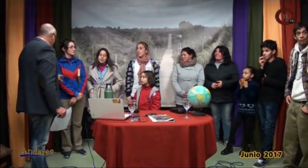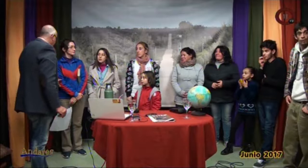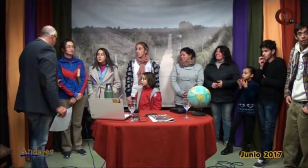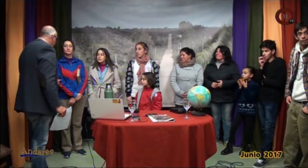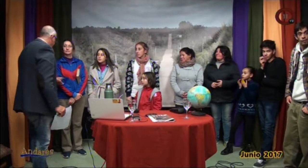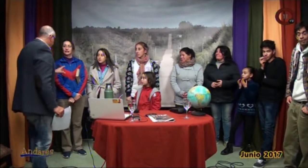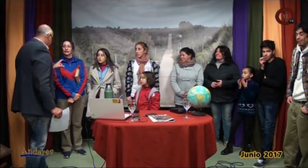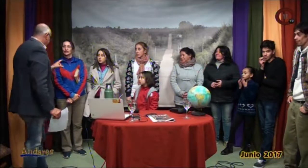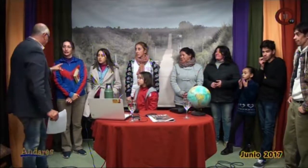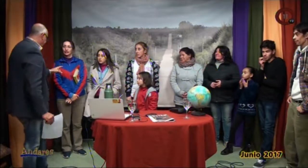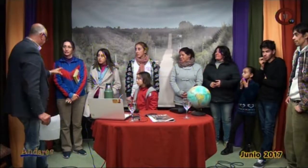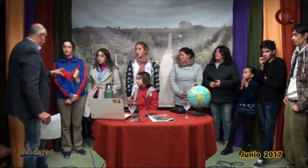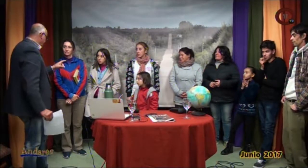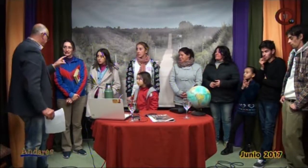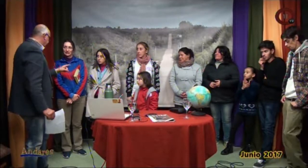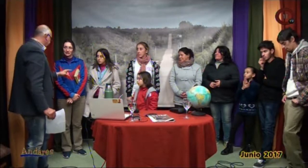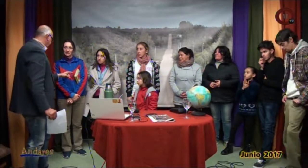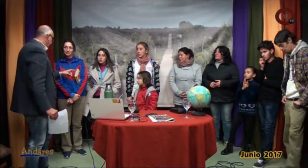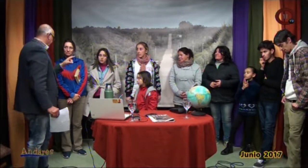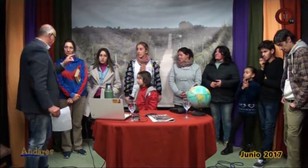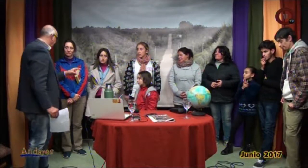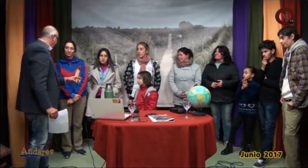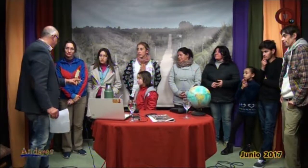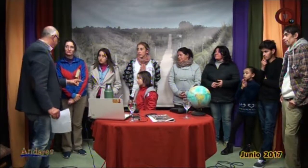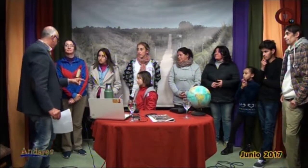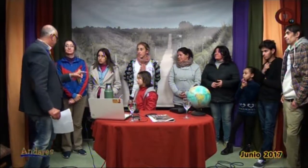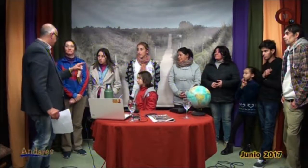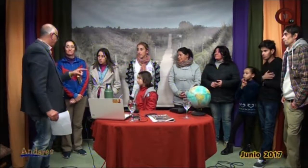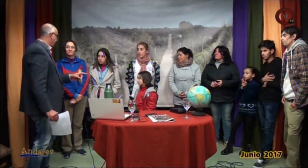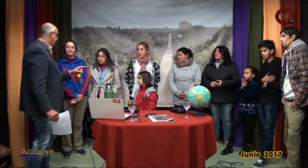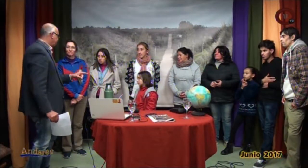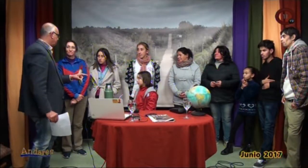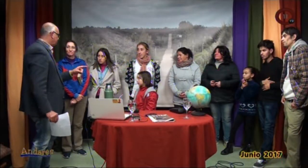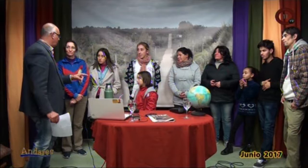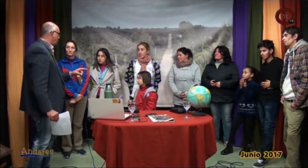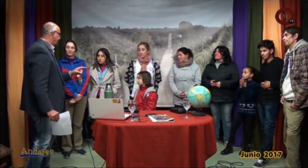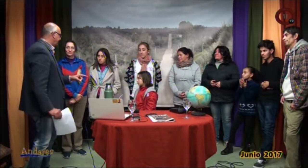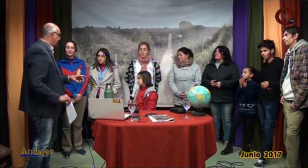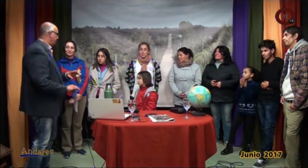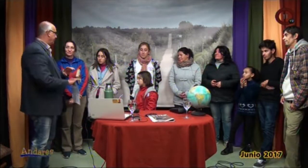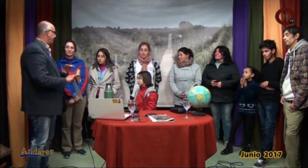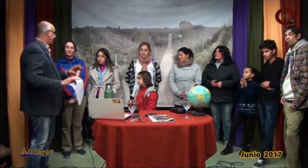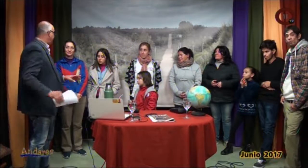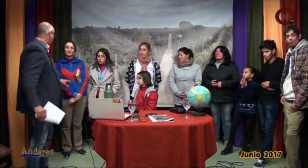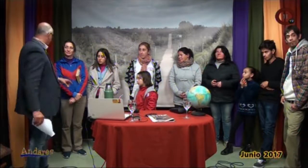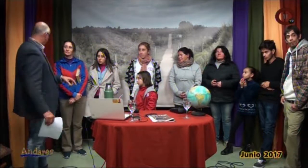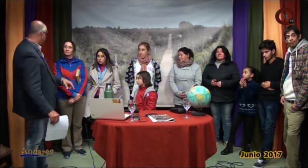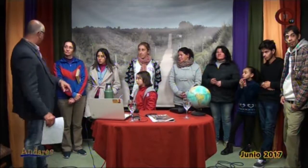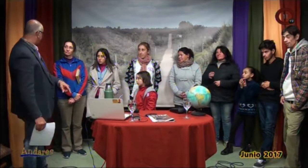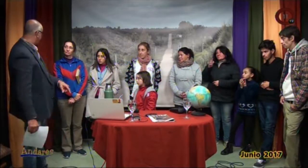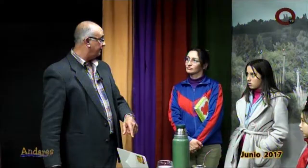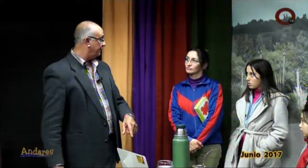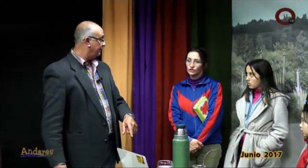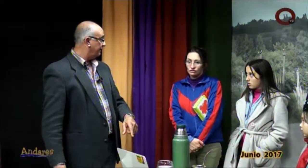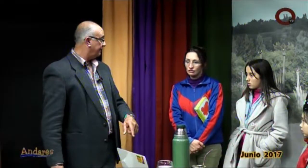Dirección Viernes Hora 17 General Flores Se reúne la comunidad De sordos Todos los viernes No le cobra nadie Ahora en julio también